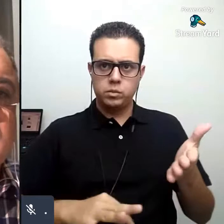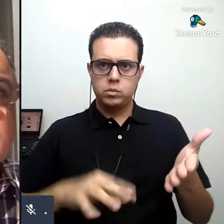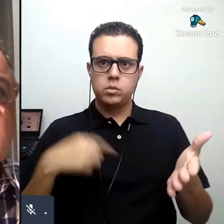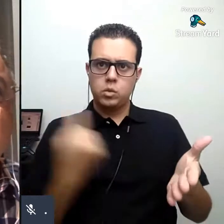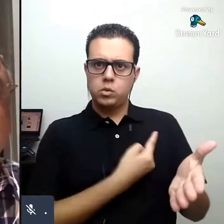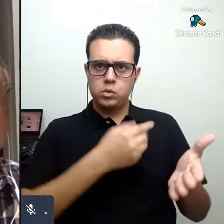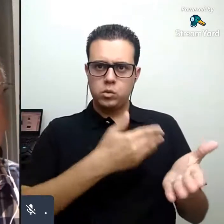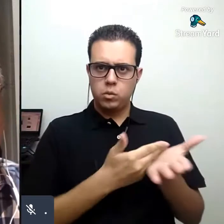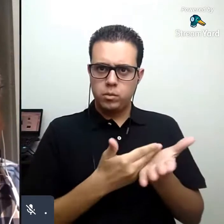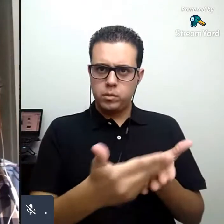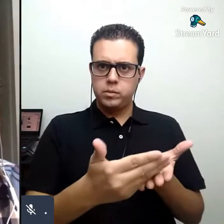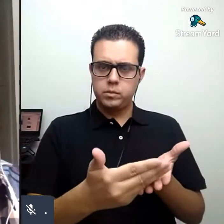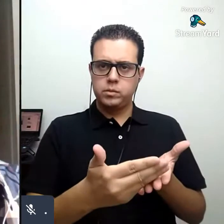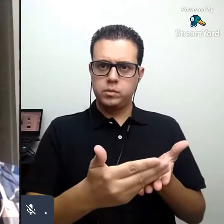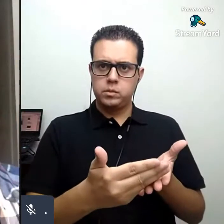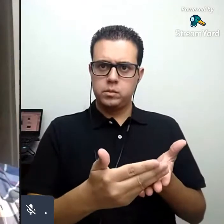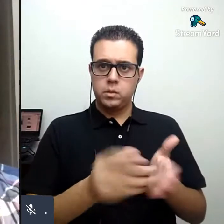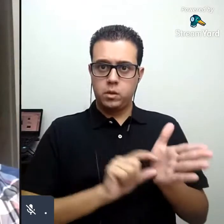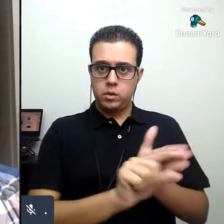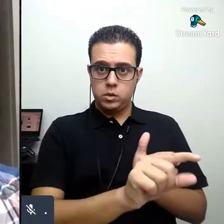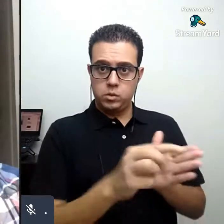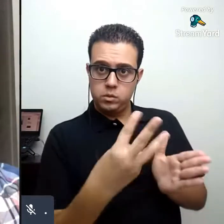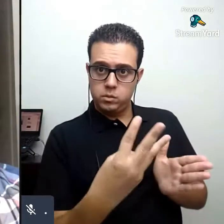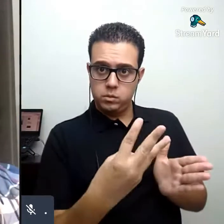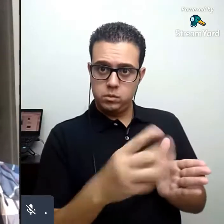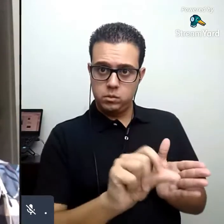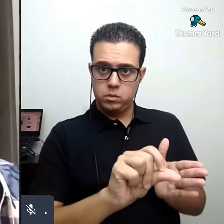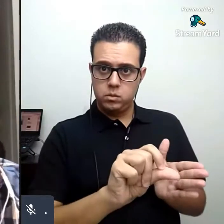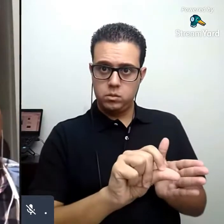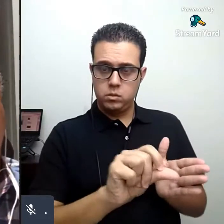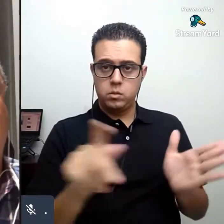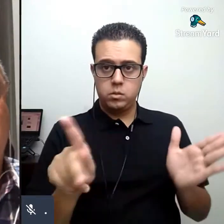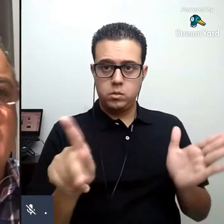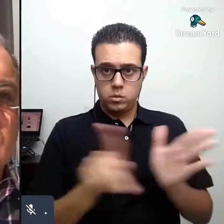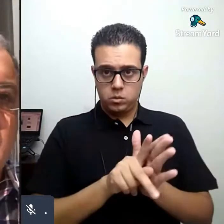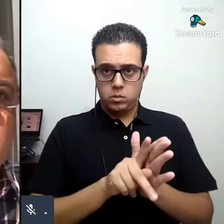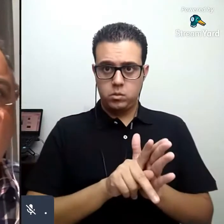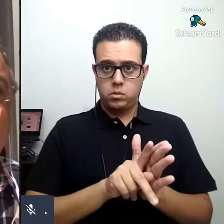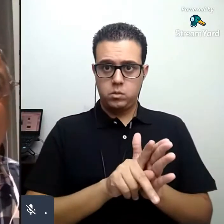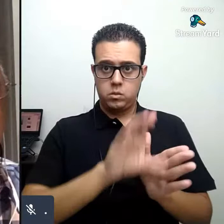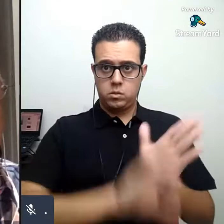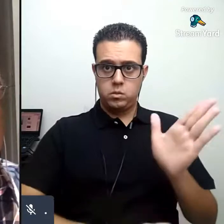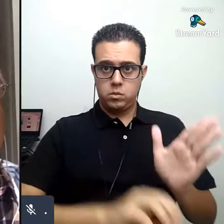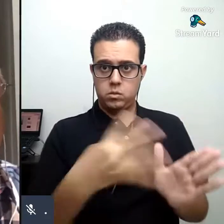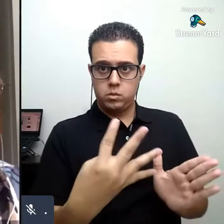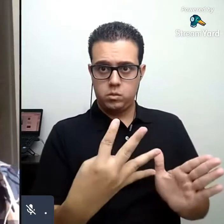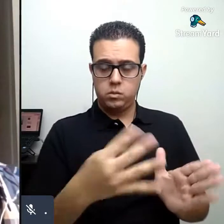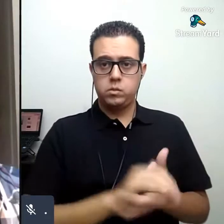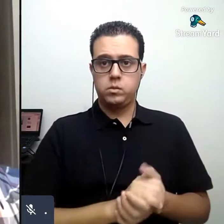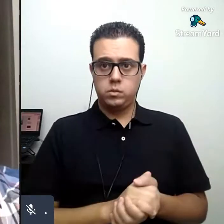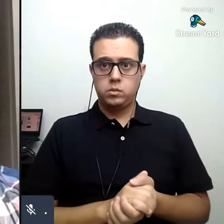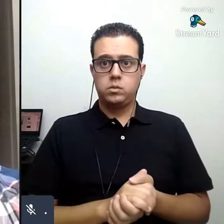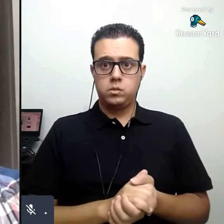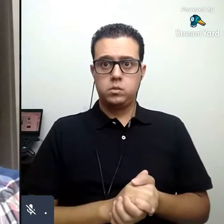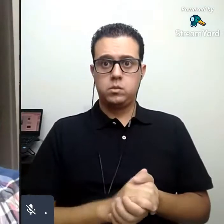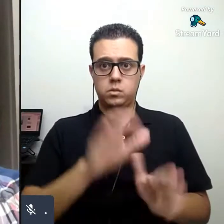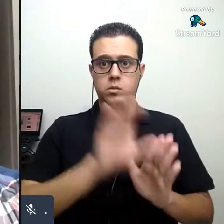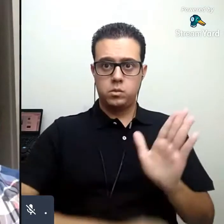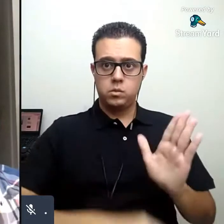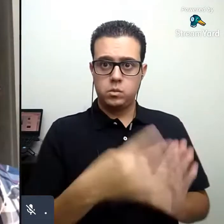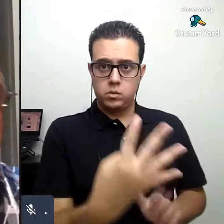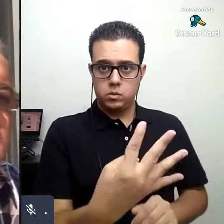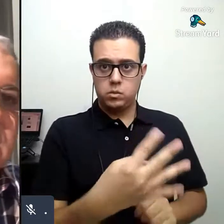partir do versículo 39 do capítulo 4. Então, capítulo 4 do Evangelho de